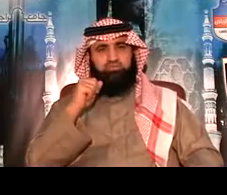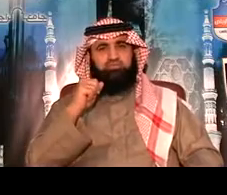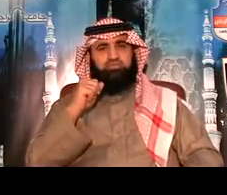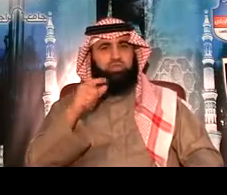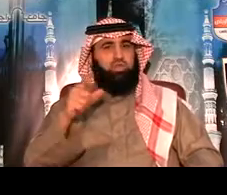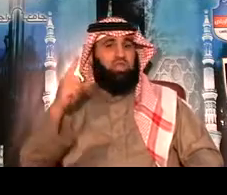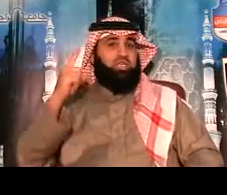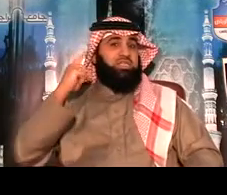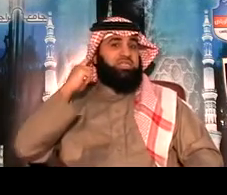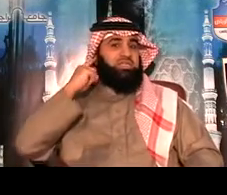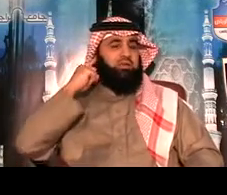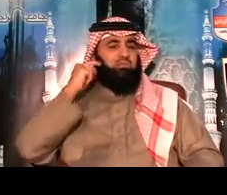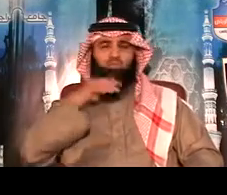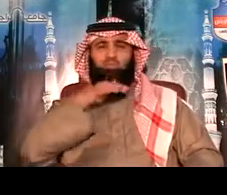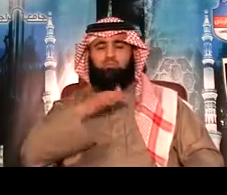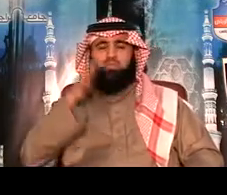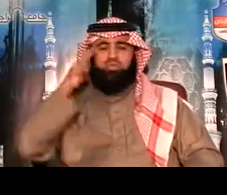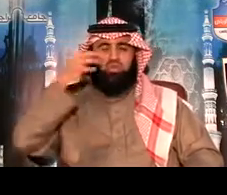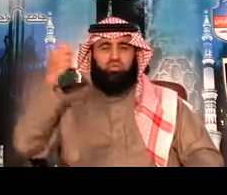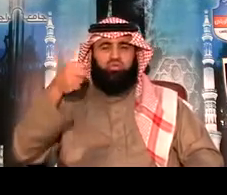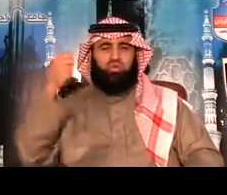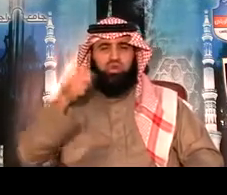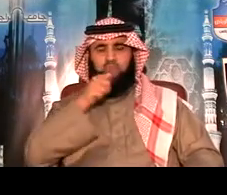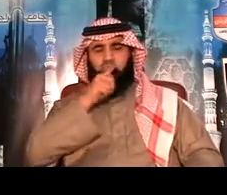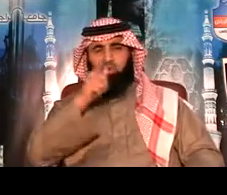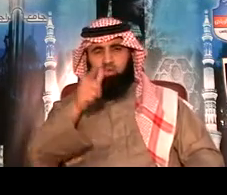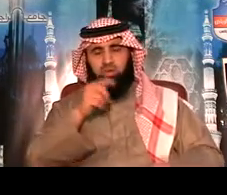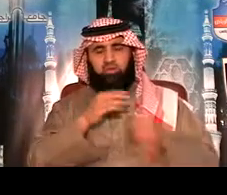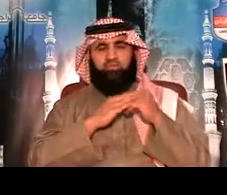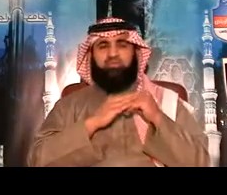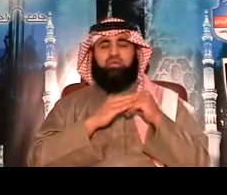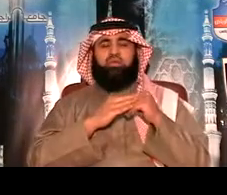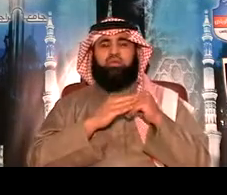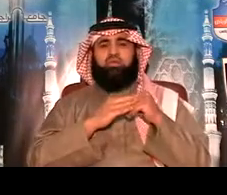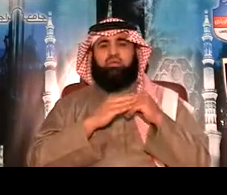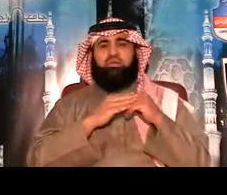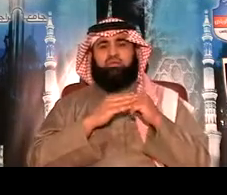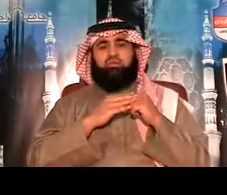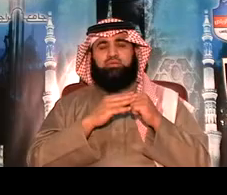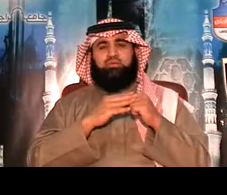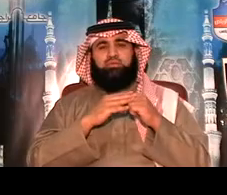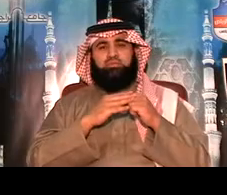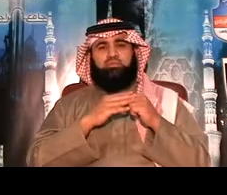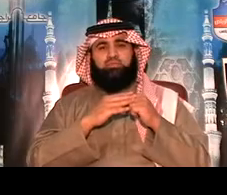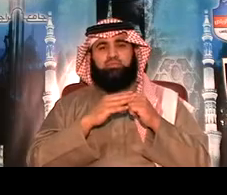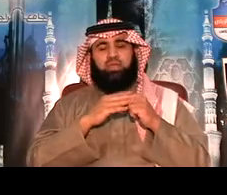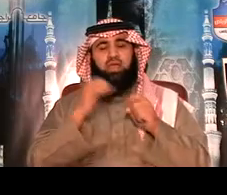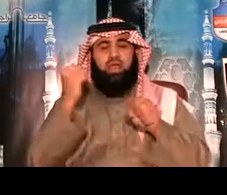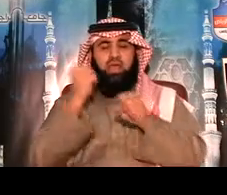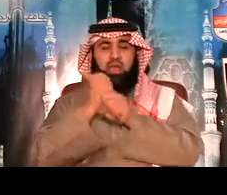سمعت رسول الله صلى الله عليه وسلم يقول: إنما الأعمال